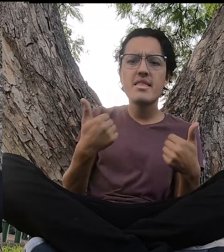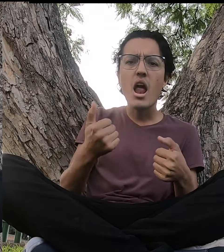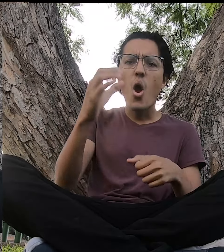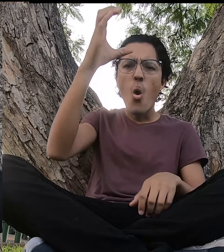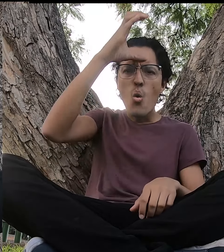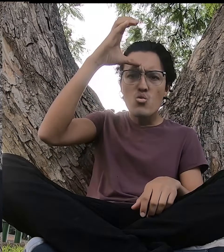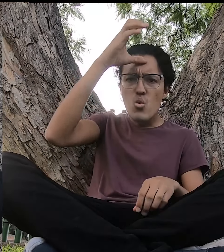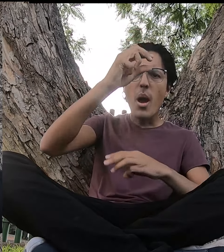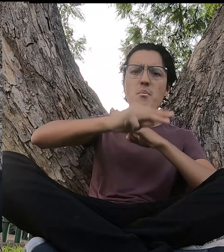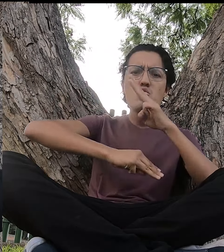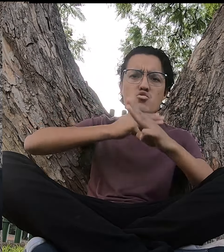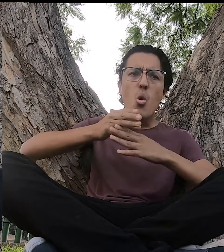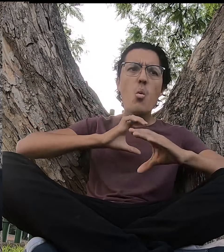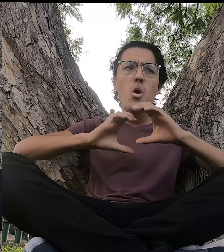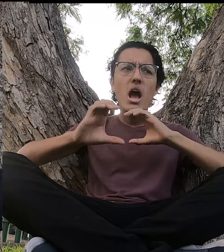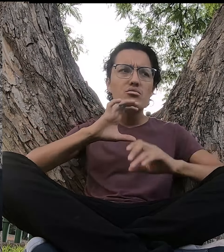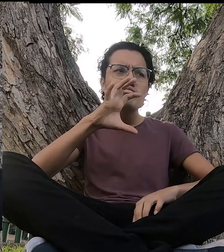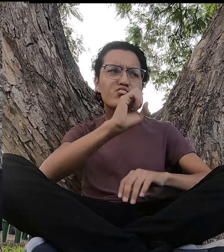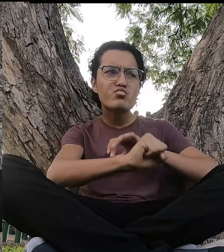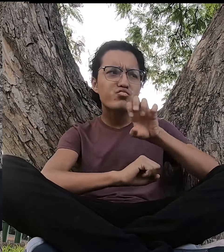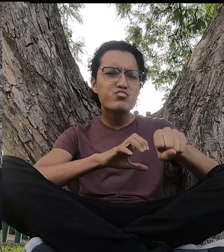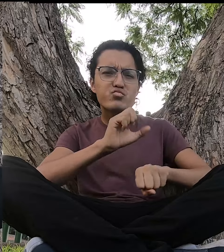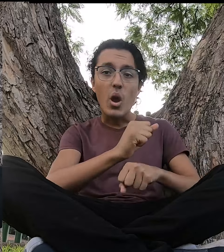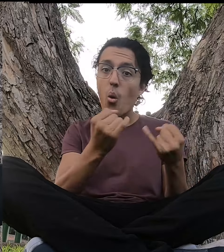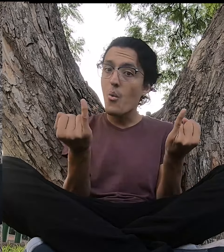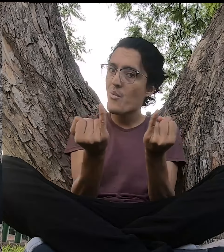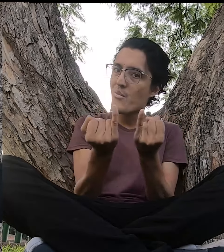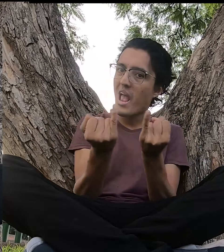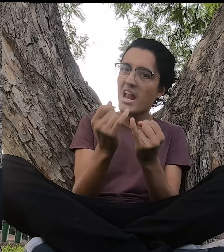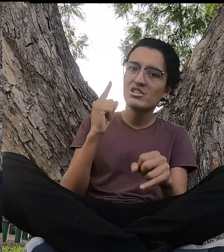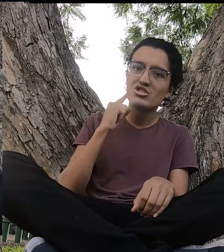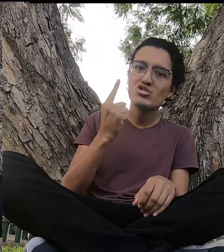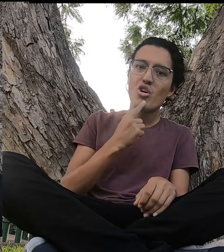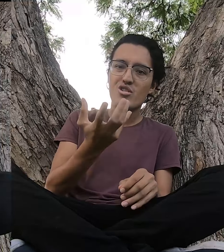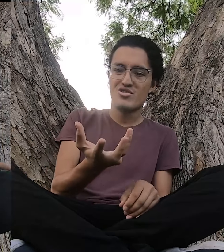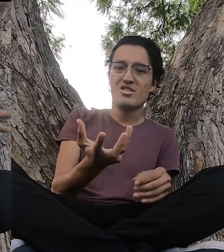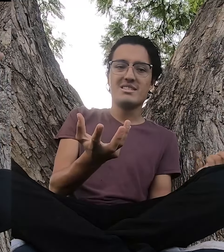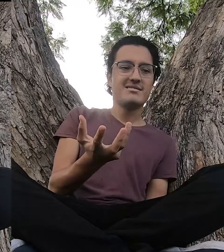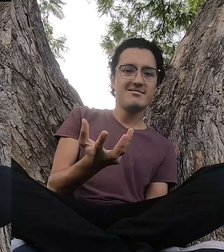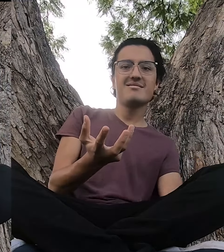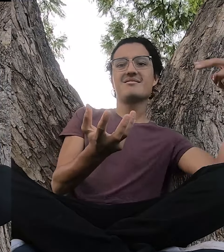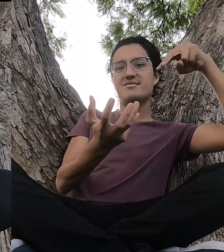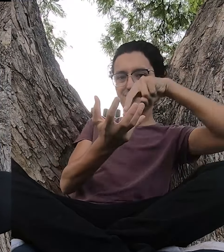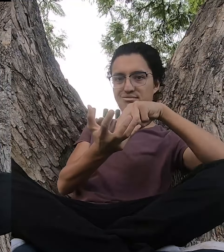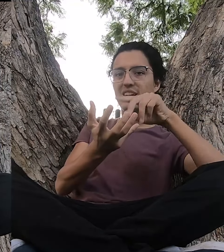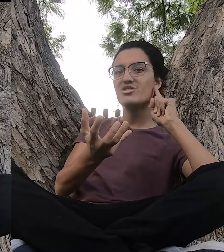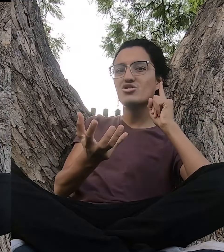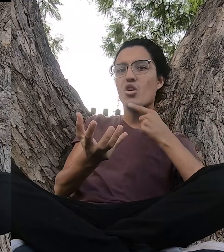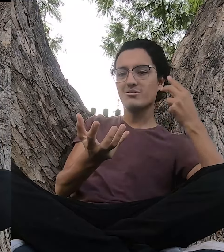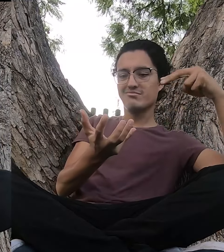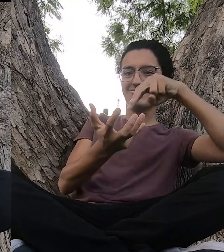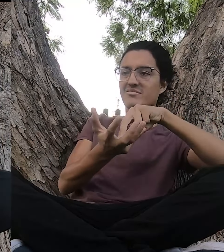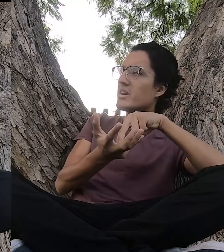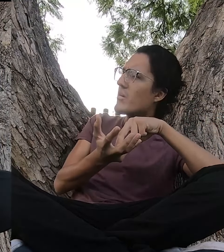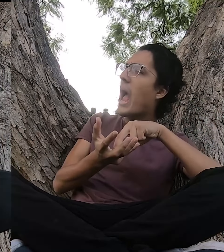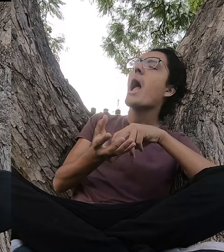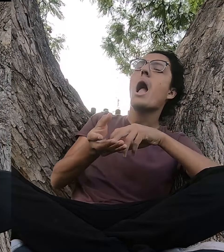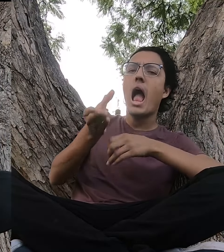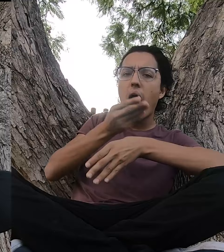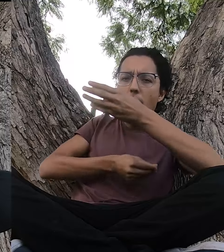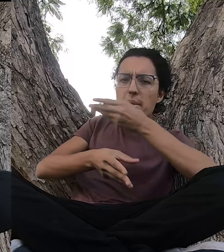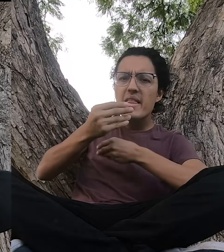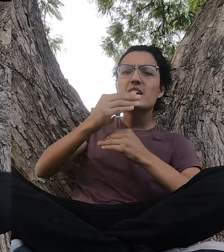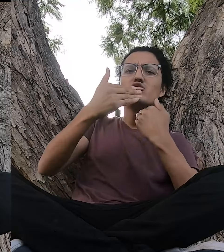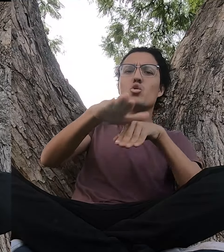cultura y su mundo y su forma de comunicación, al mismo tiempo que ellos también entran en esta parte